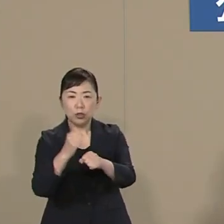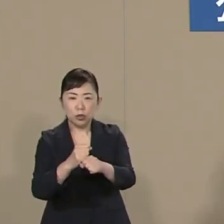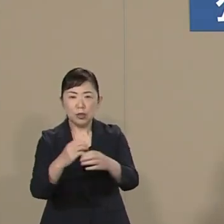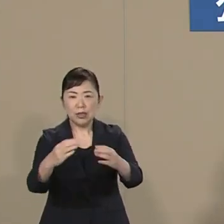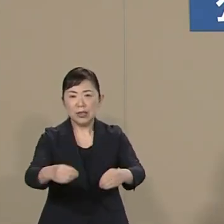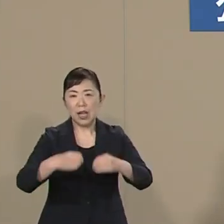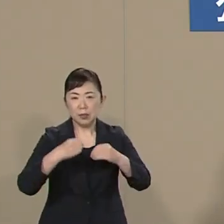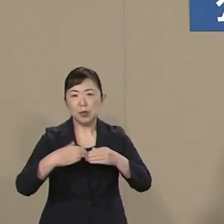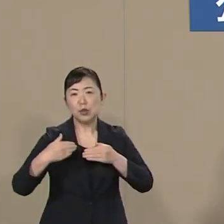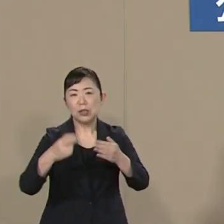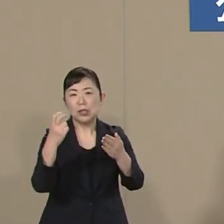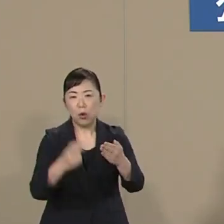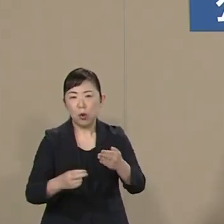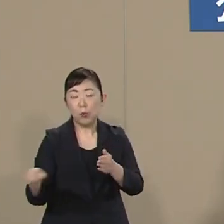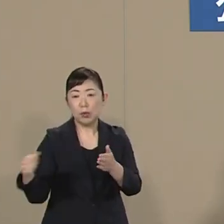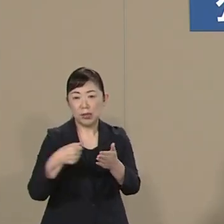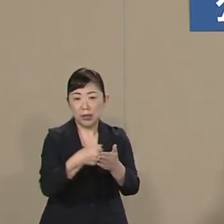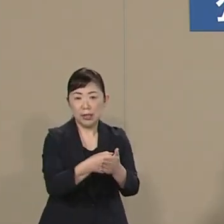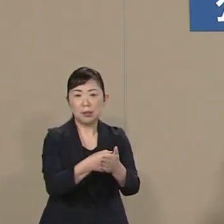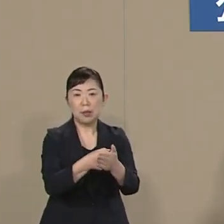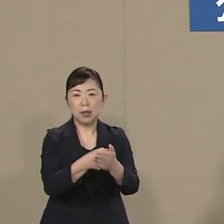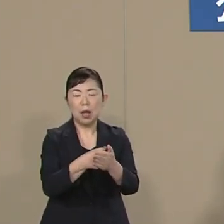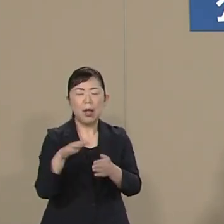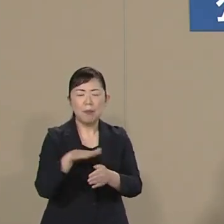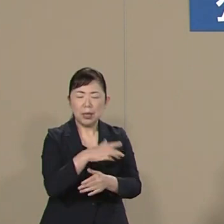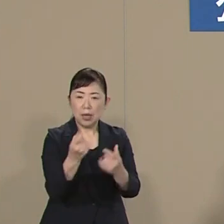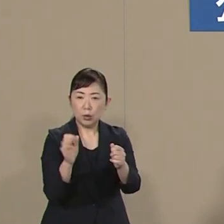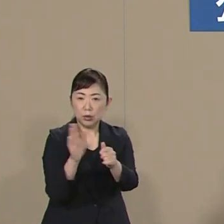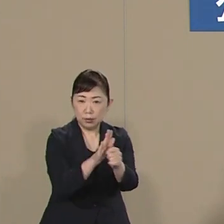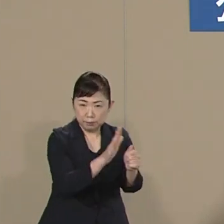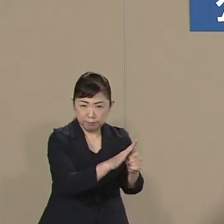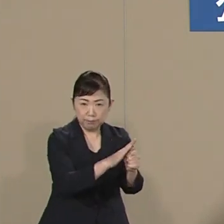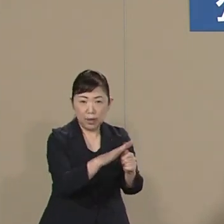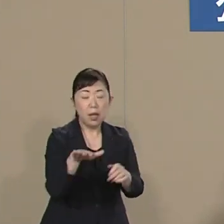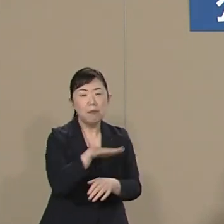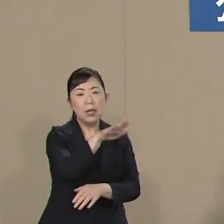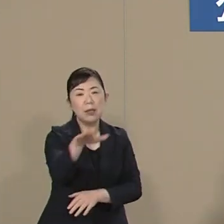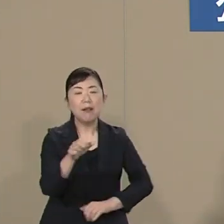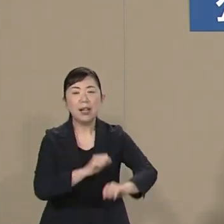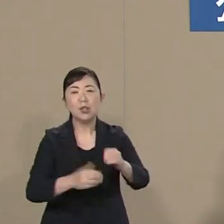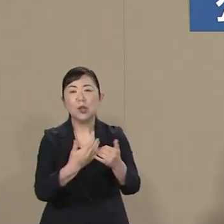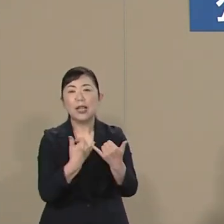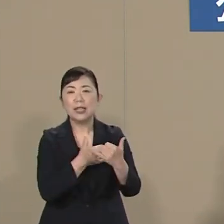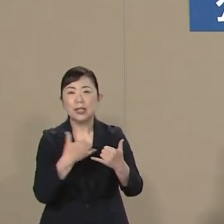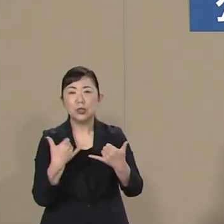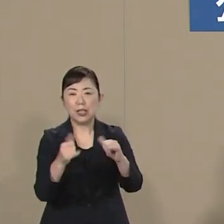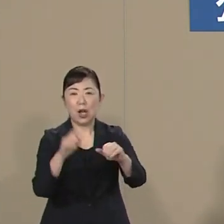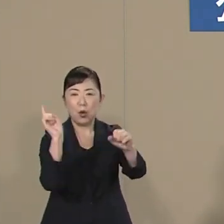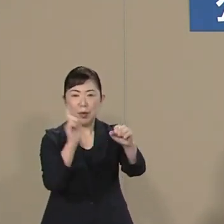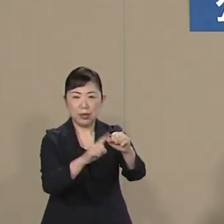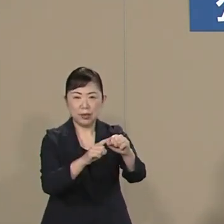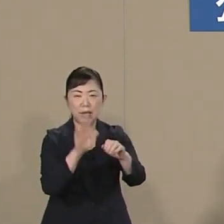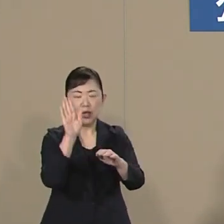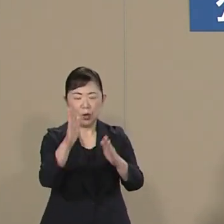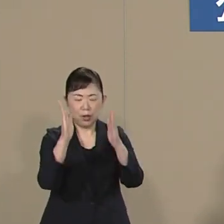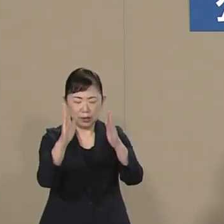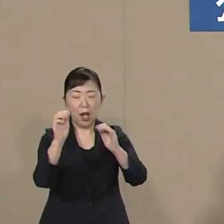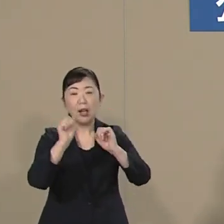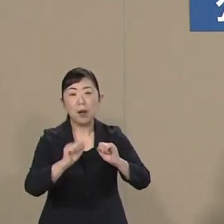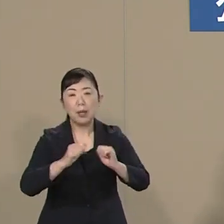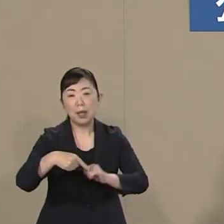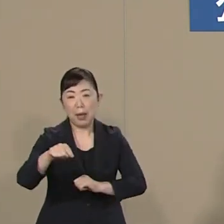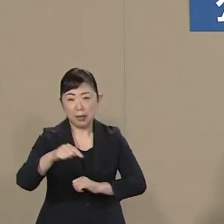実現したまいりました誰も置き去りにしない誰もが活躍できる社会の実現を目指しこれからも